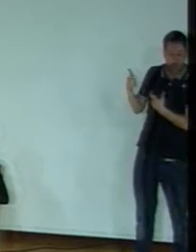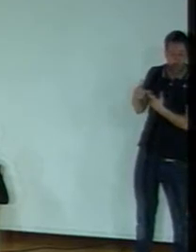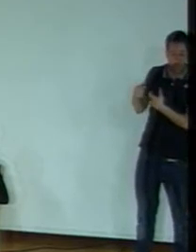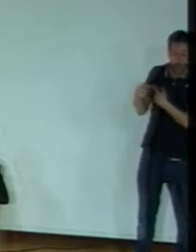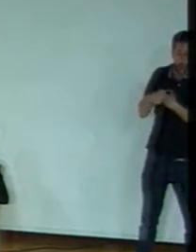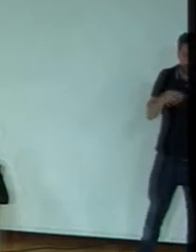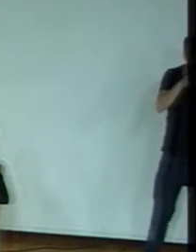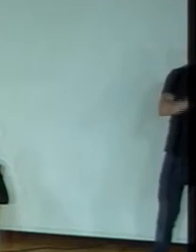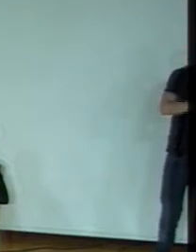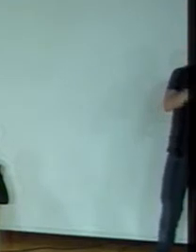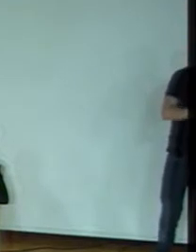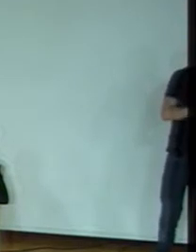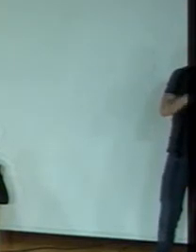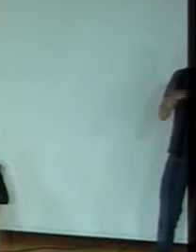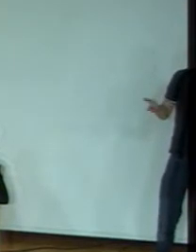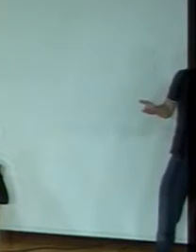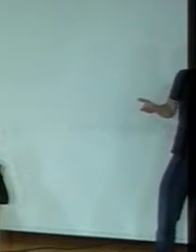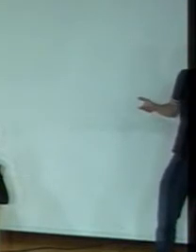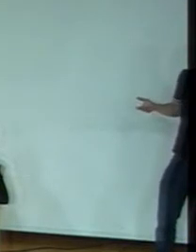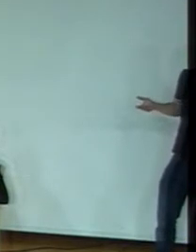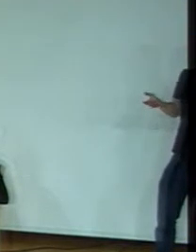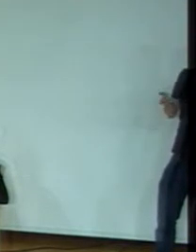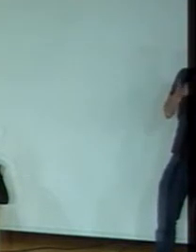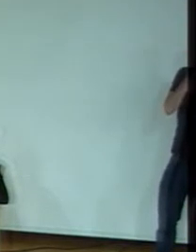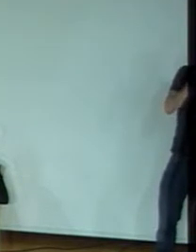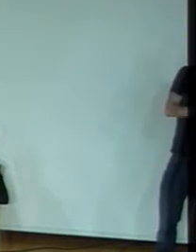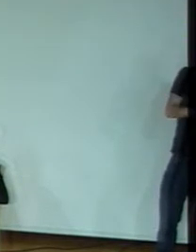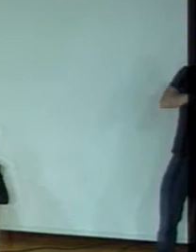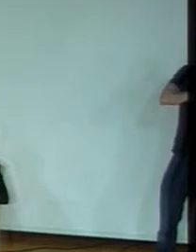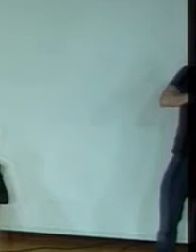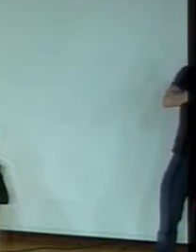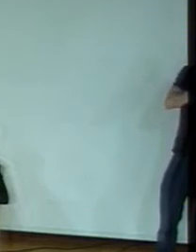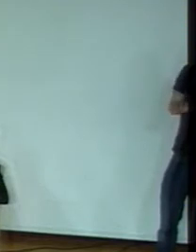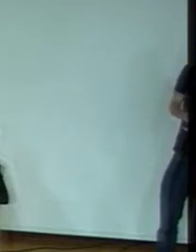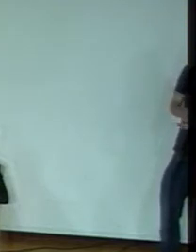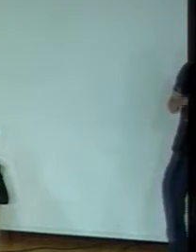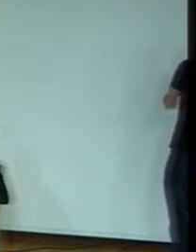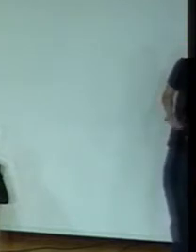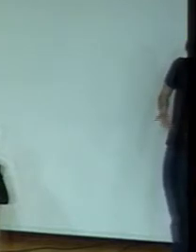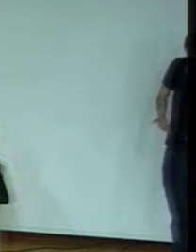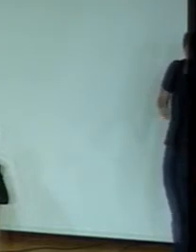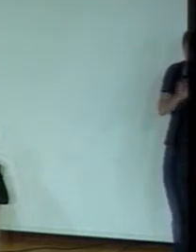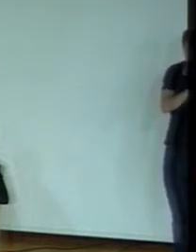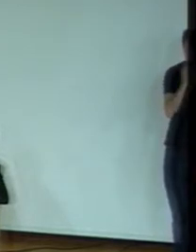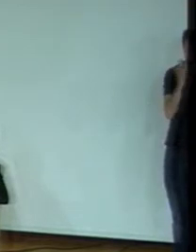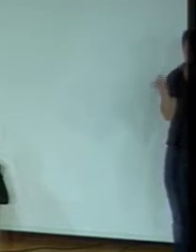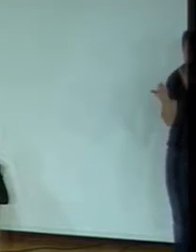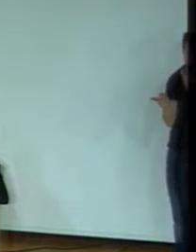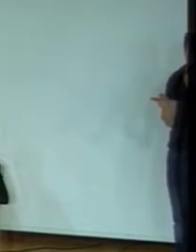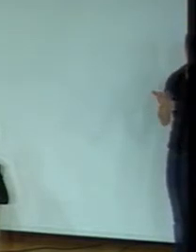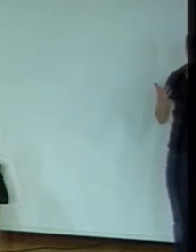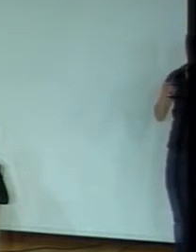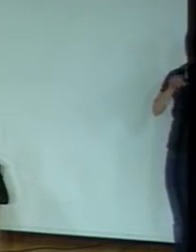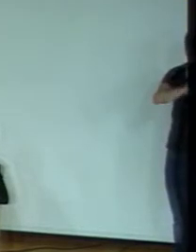c'est manipuler hein, les gens. Et donc, on voit bien qu'aujourd'hui, nous sommes exactement là-dedans, hein, dans une dissymétrie et